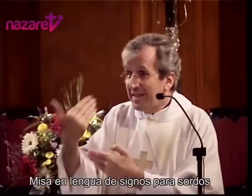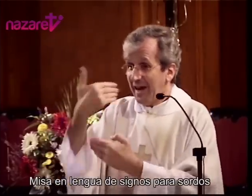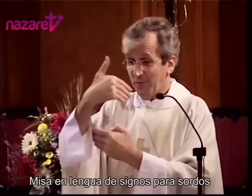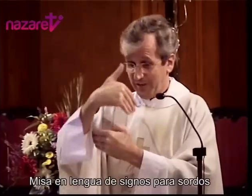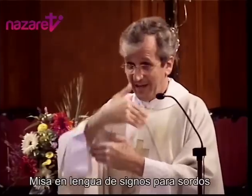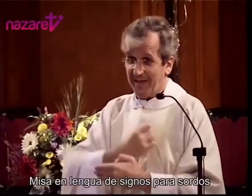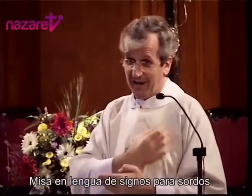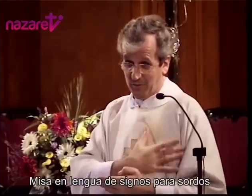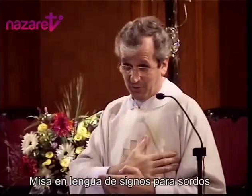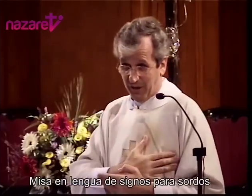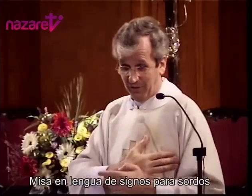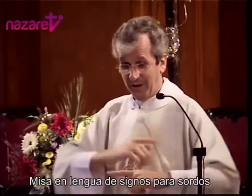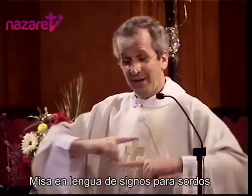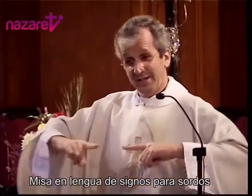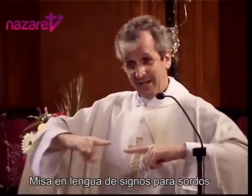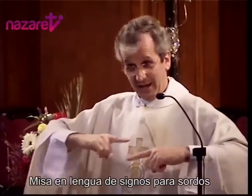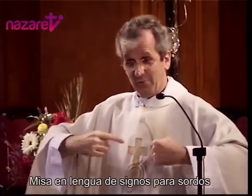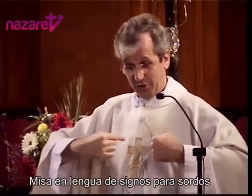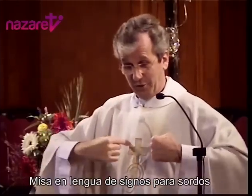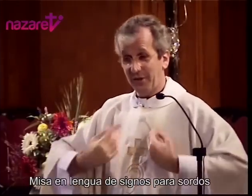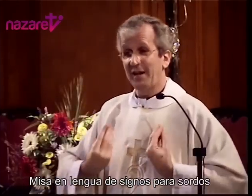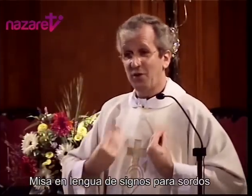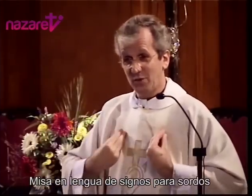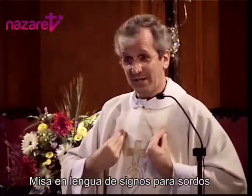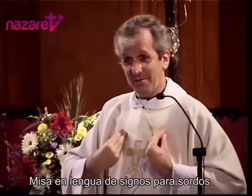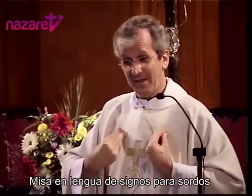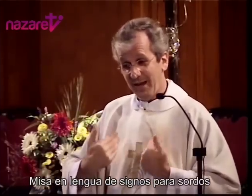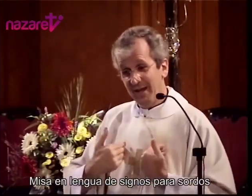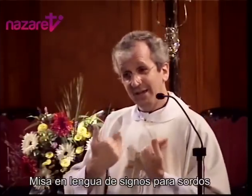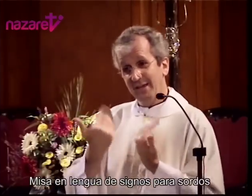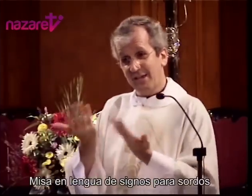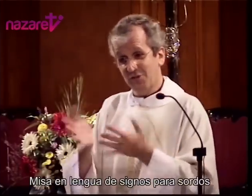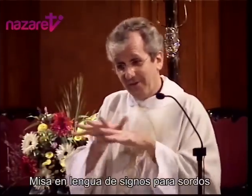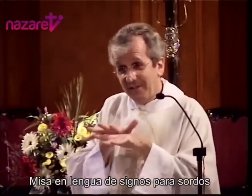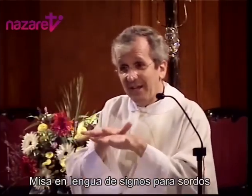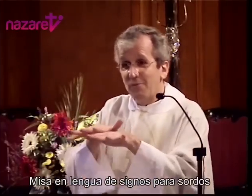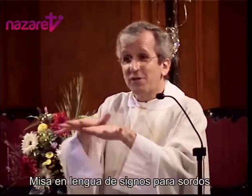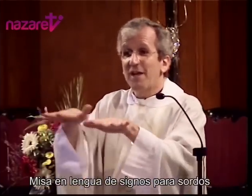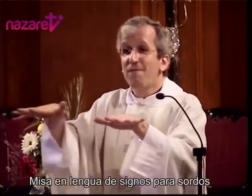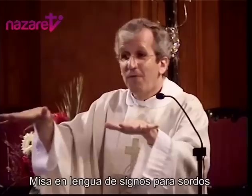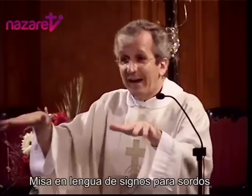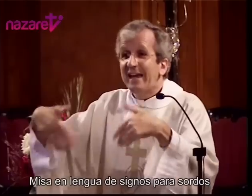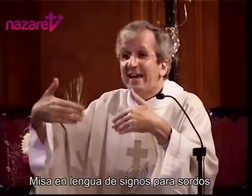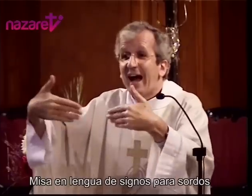dejamos entrar en nuestro corazón, si dejamos que ordene nuestra vida y eso, diríamos, irá